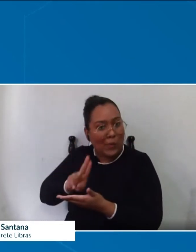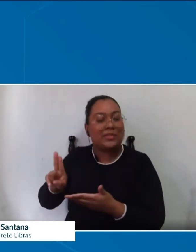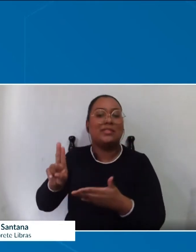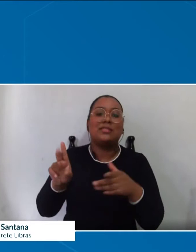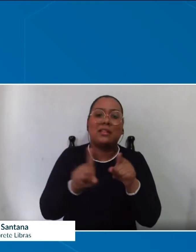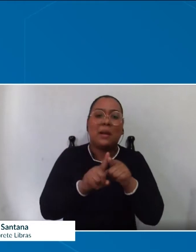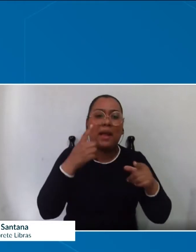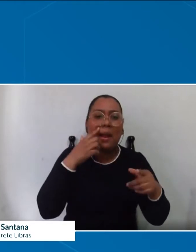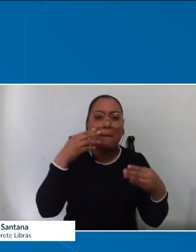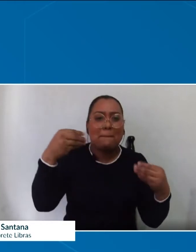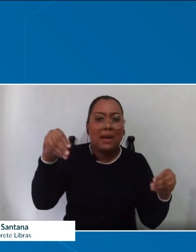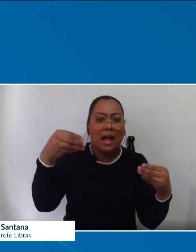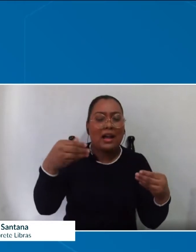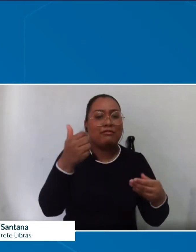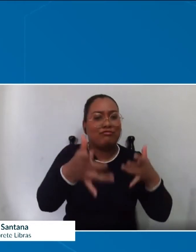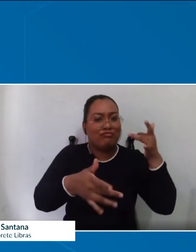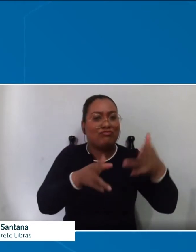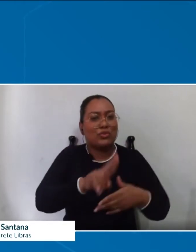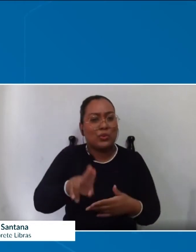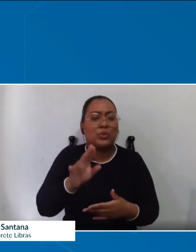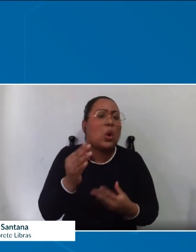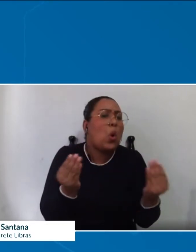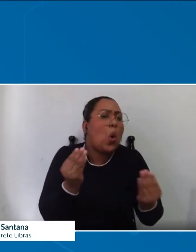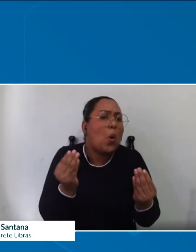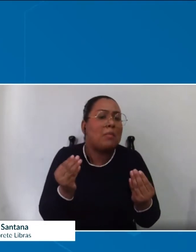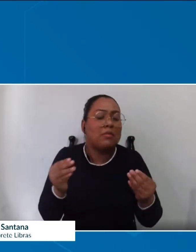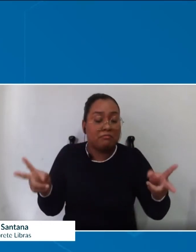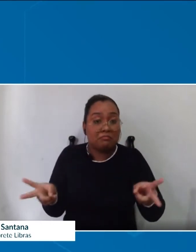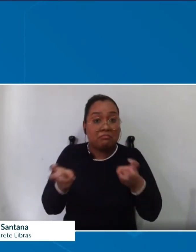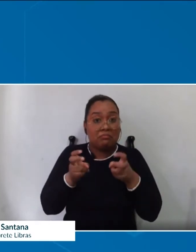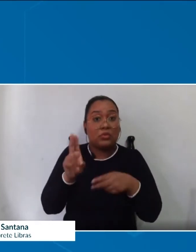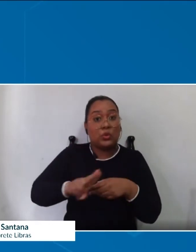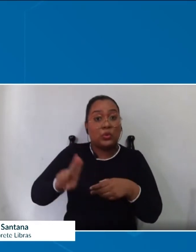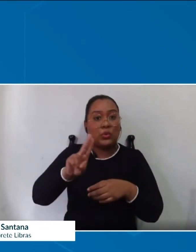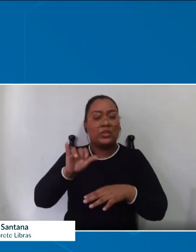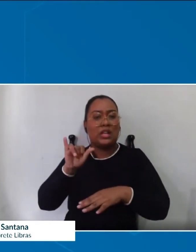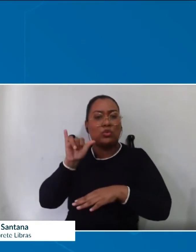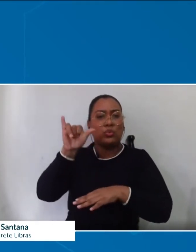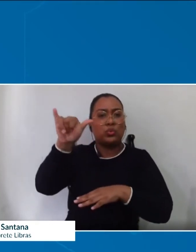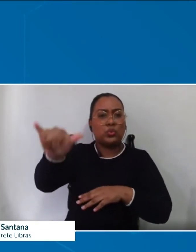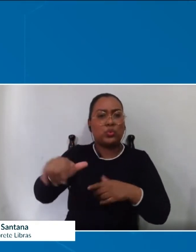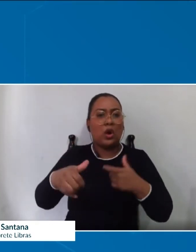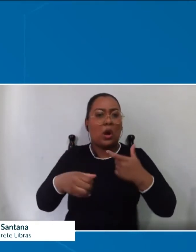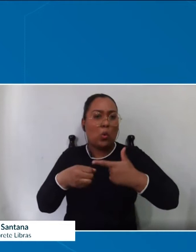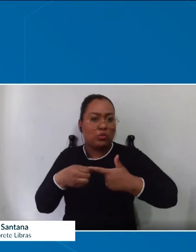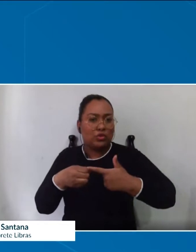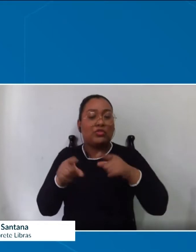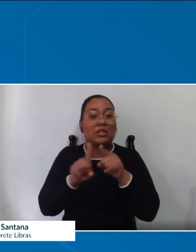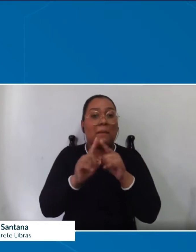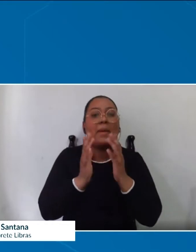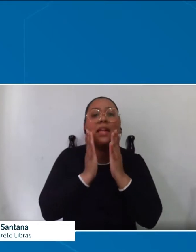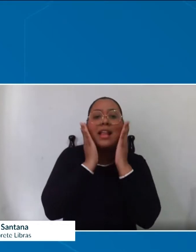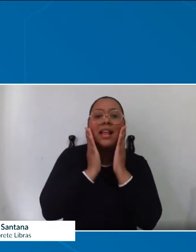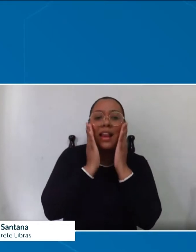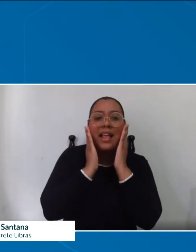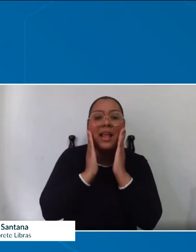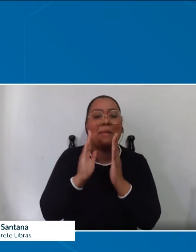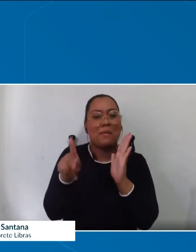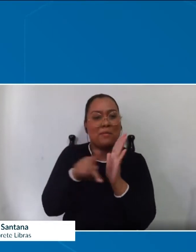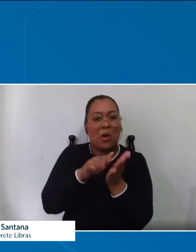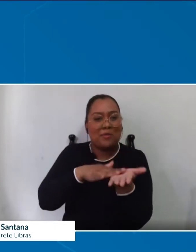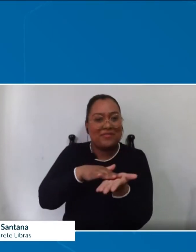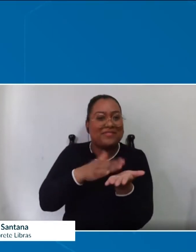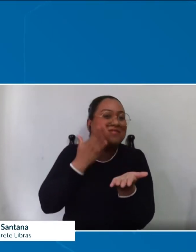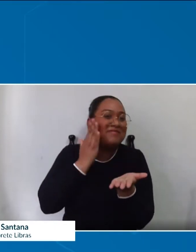em coisas como combustível de avião, creme para o rosto e até madeira. Então é muita coisa, a gente vai conversar sobre